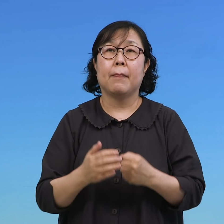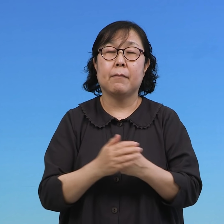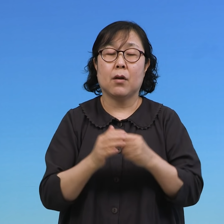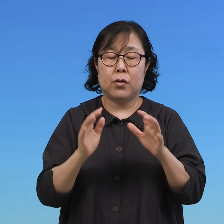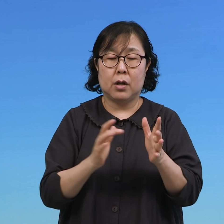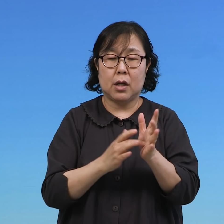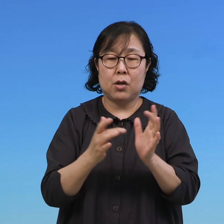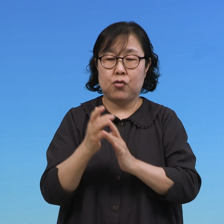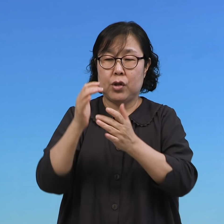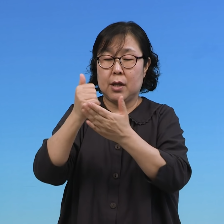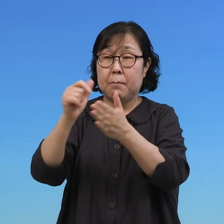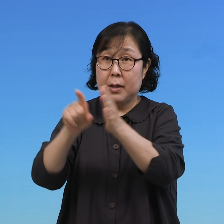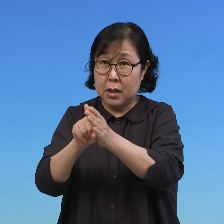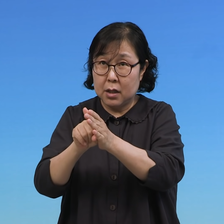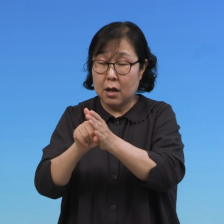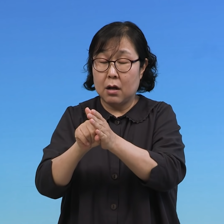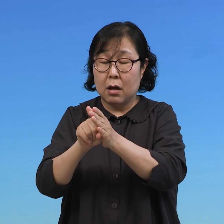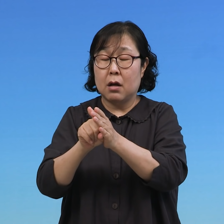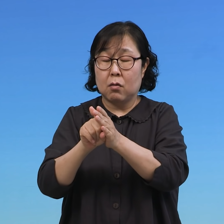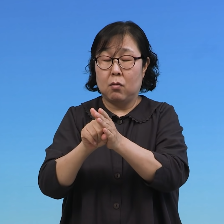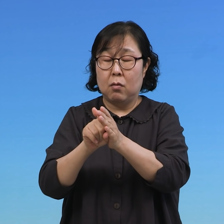오늘 우리가 예수 믿는다 그러면서요,